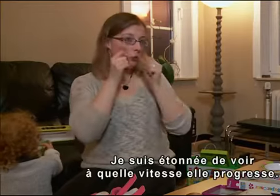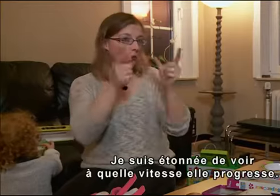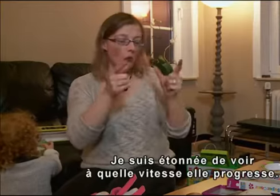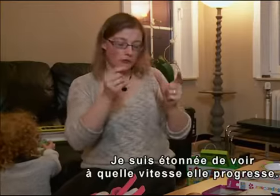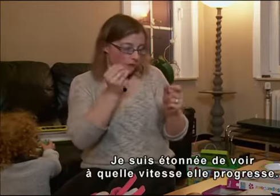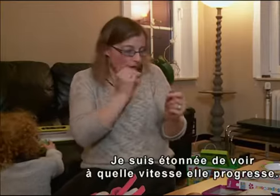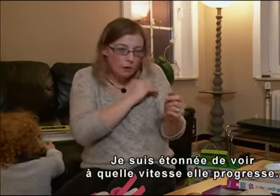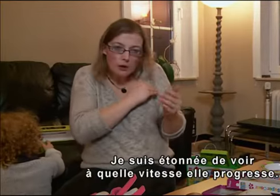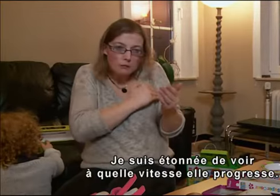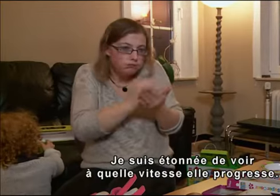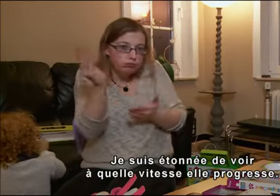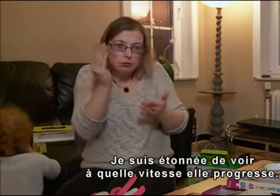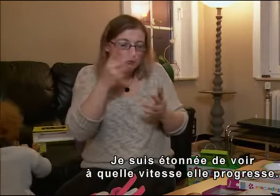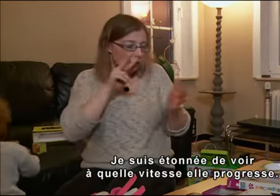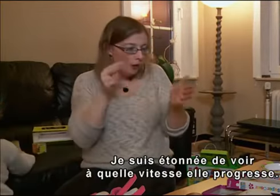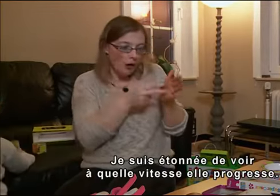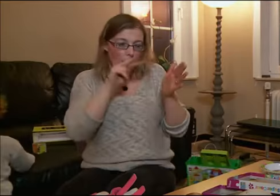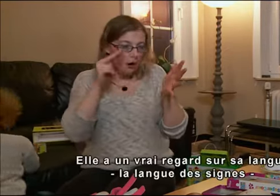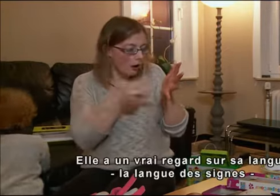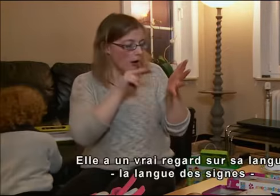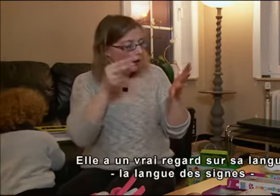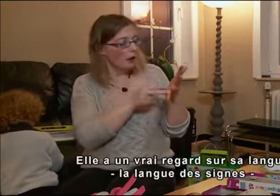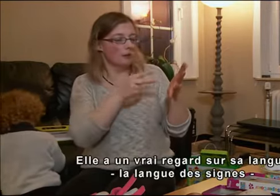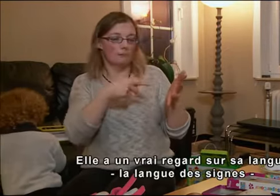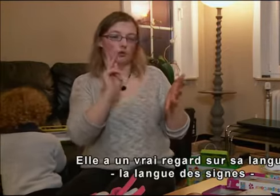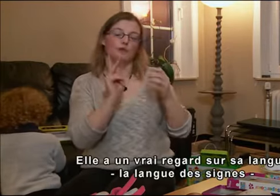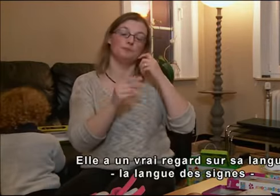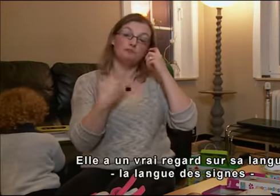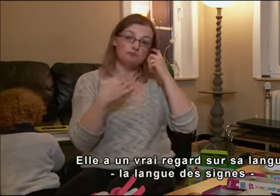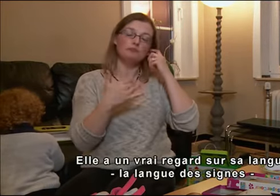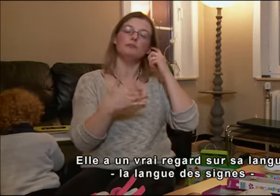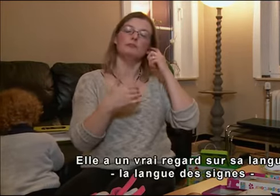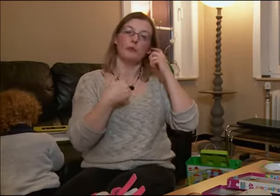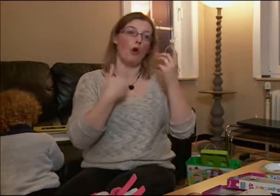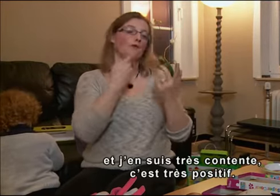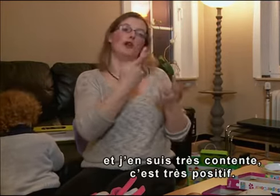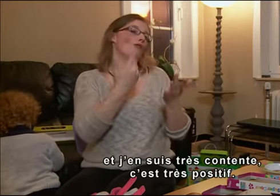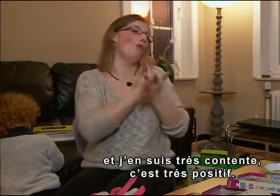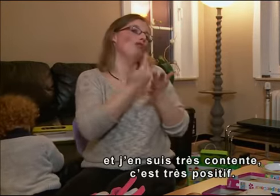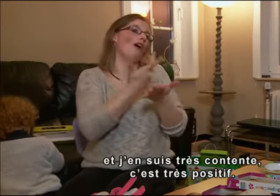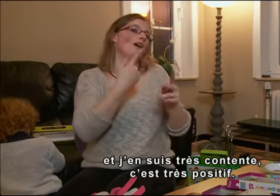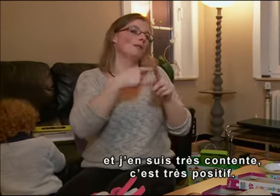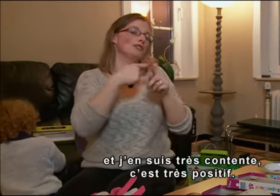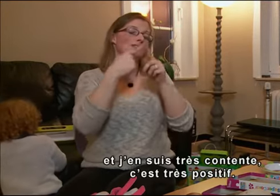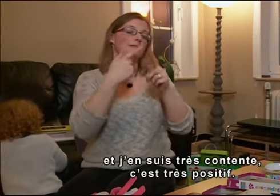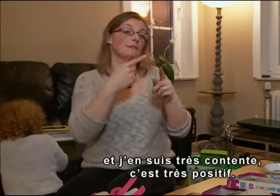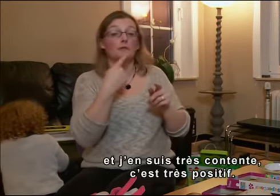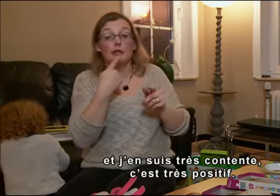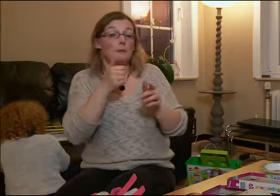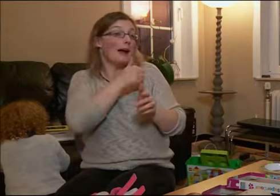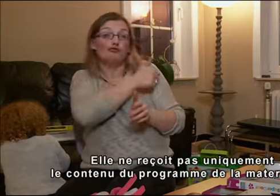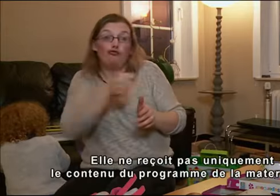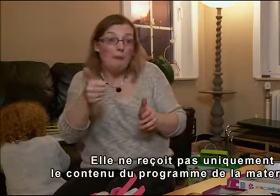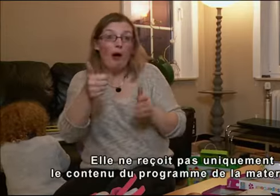Je suis étonnée de voir à quelle vitesse elle progresse. Elle a un vrai regard sur sa langue, la langue des signes, et j'en suis très contente. C'est très